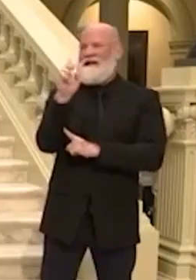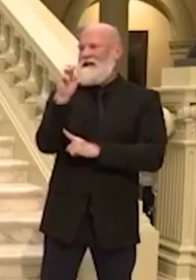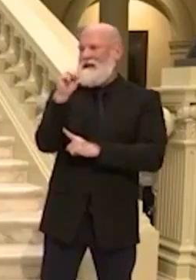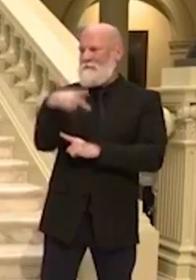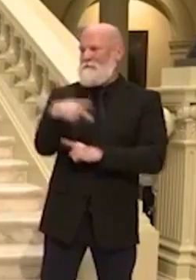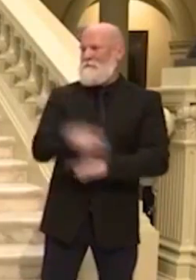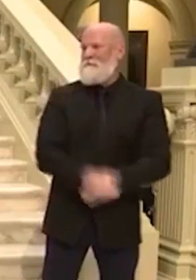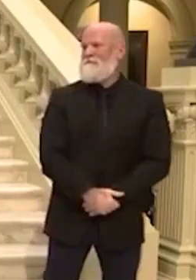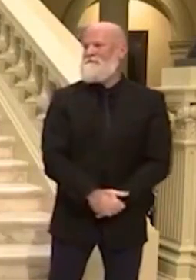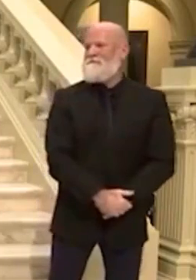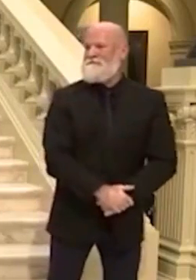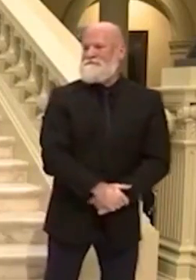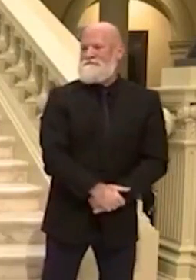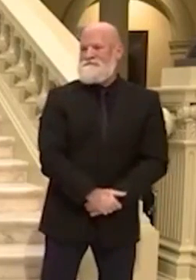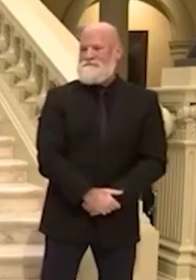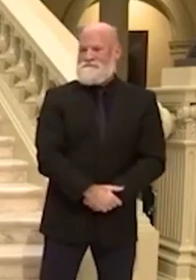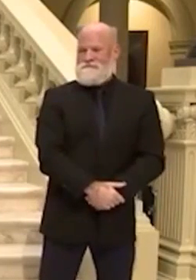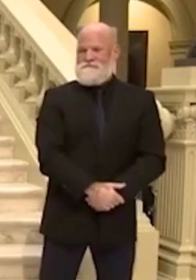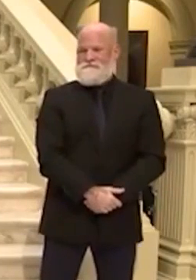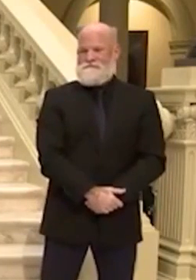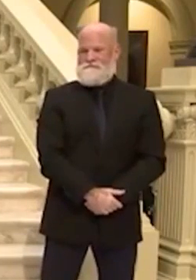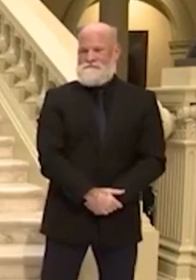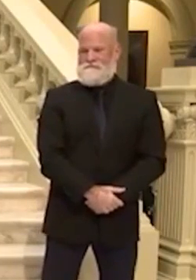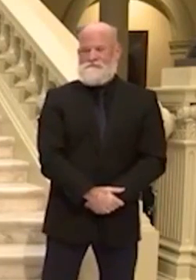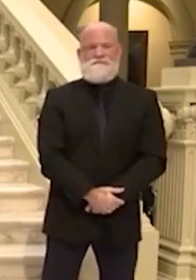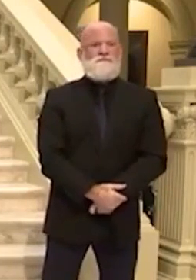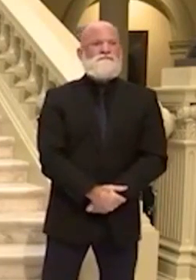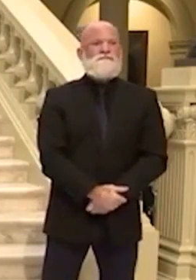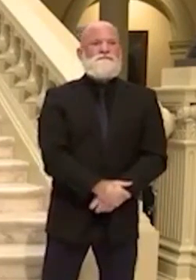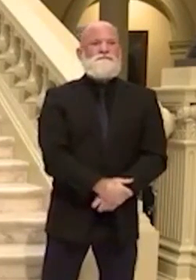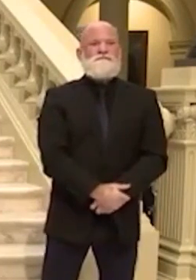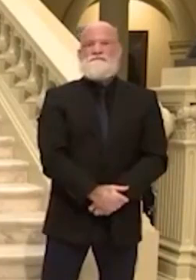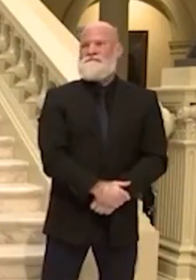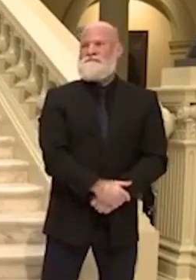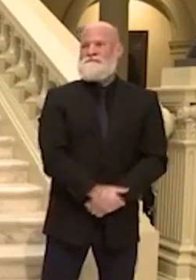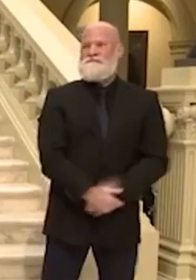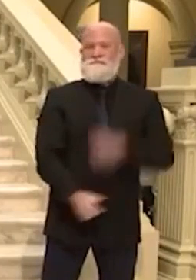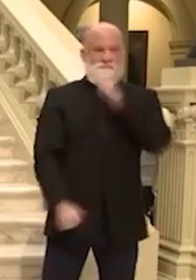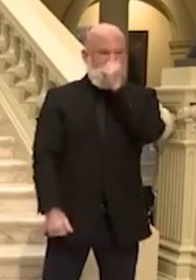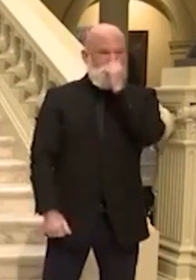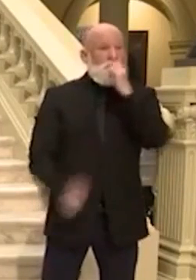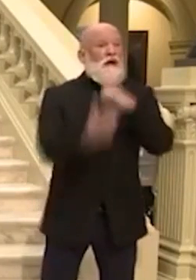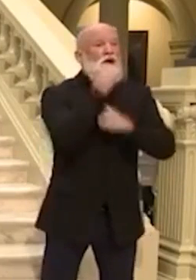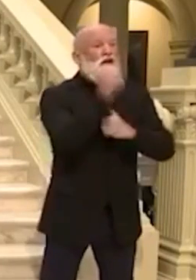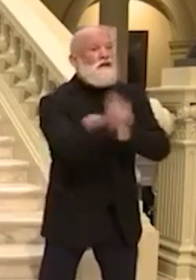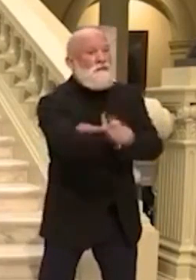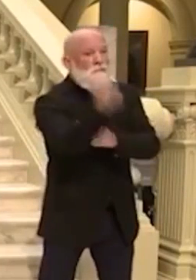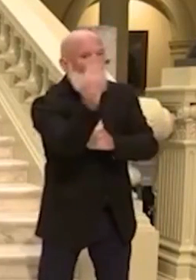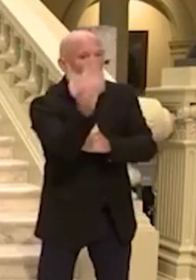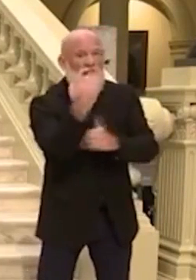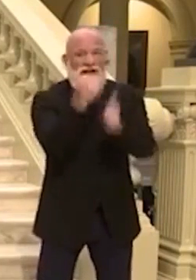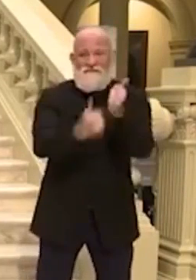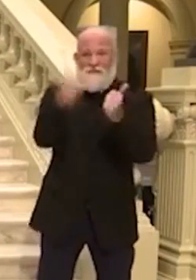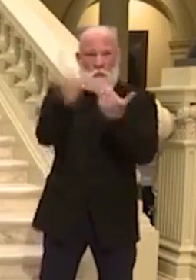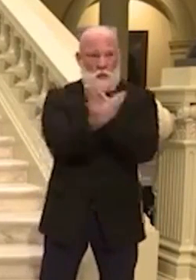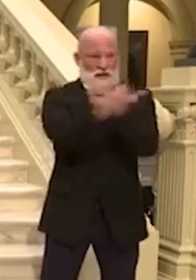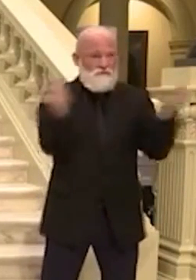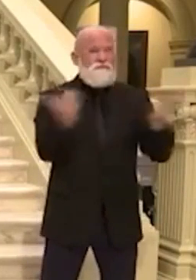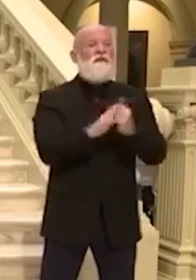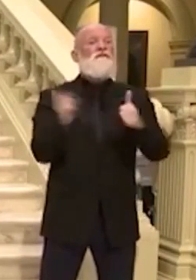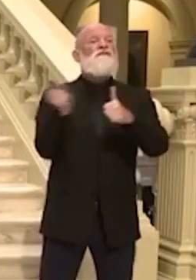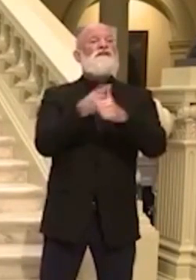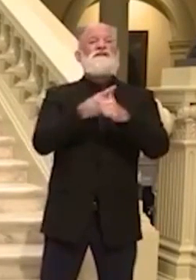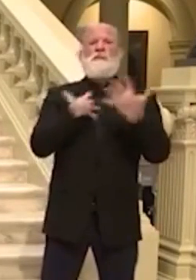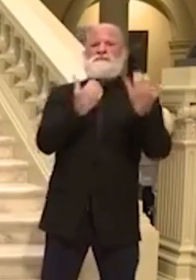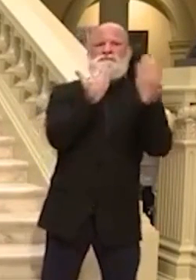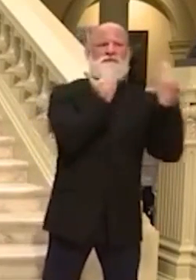el número de personas hospitalizadas por el COVID-19 ha saltado en casi un 40%. Kemp ofreció una conferencia de prensa esta